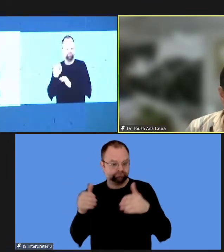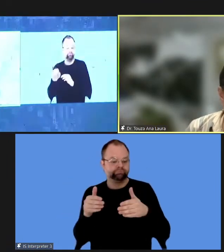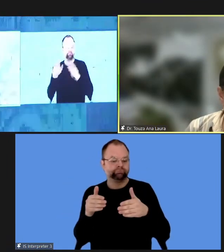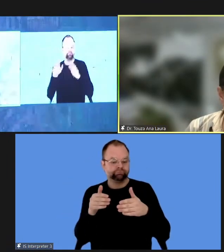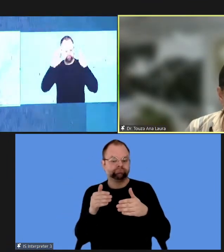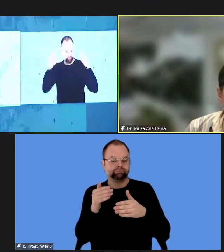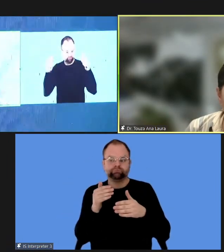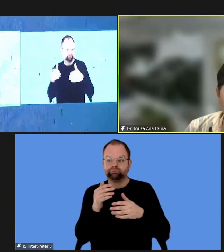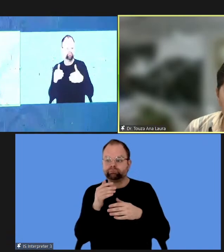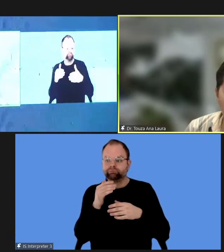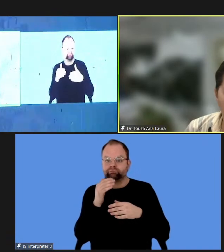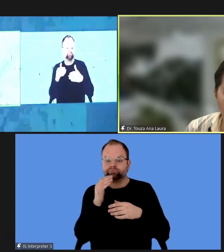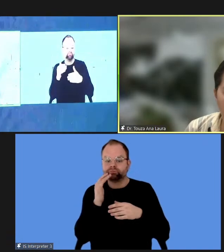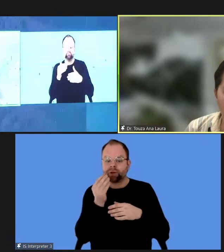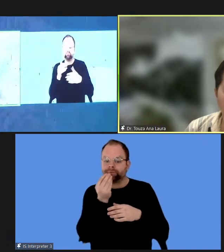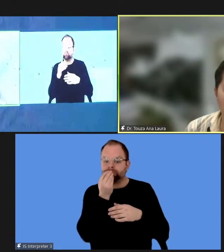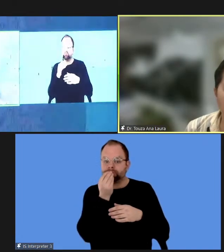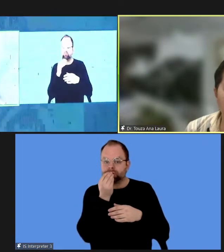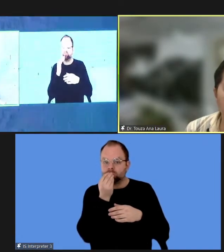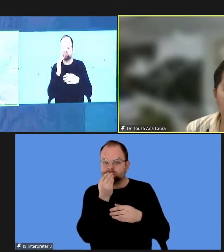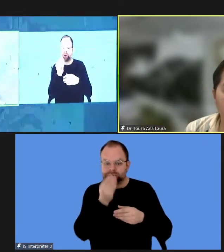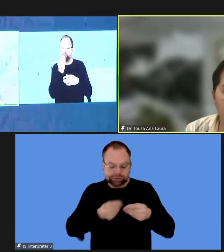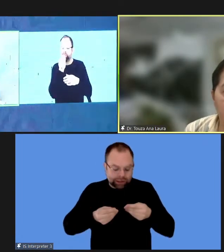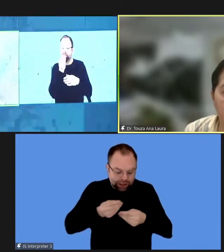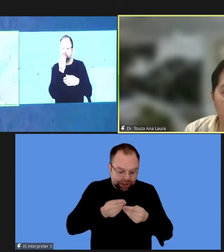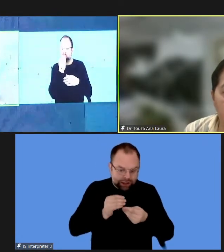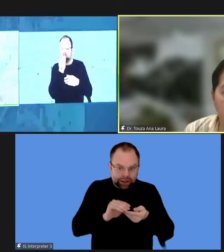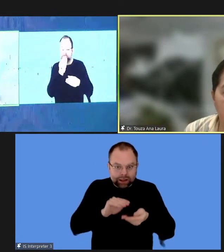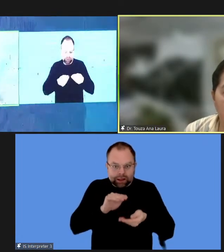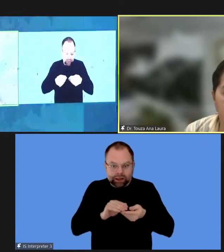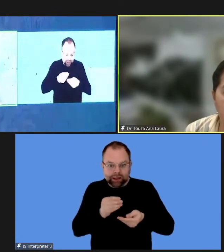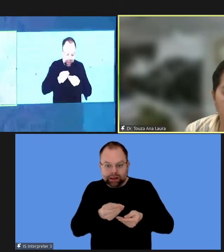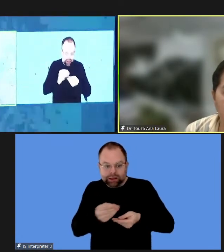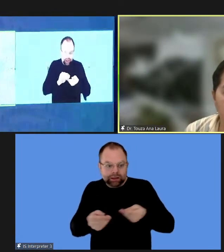la sécurité alimentaire. Comme je le disais,